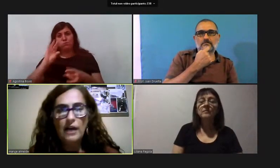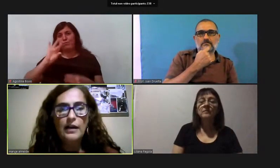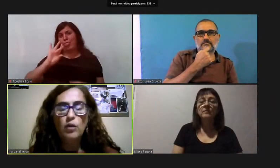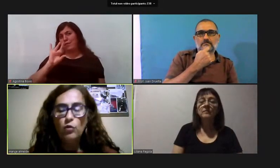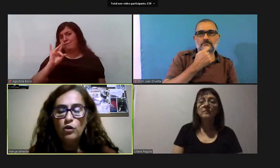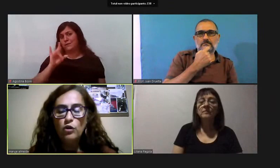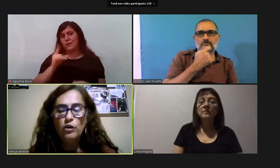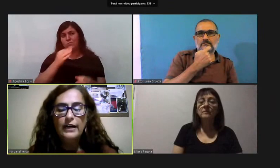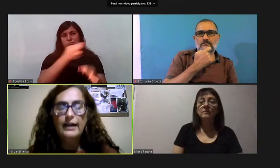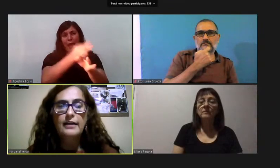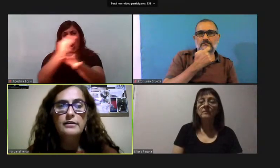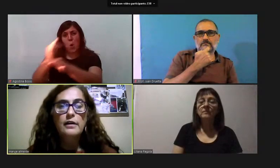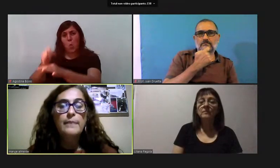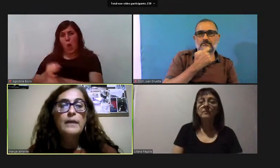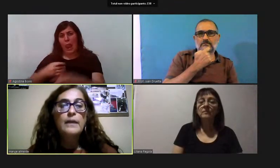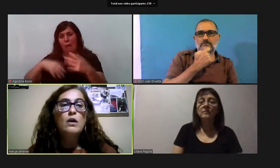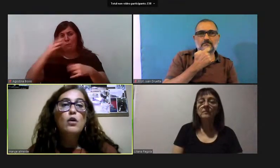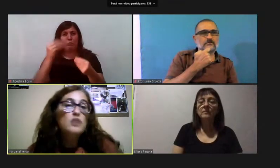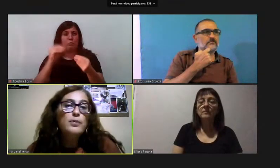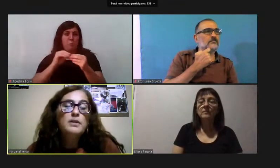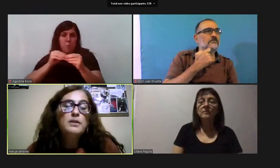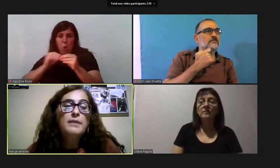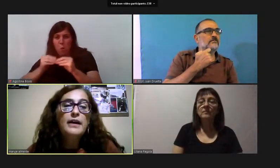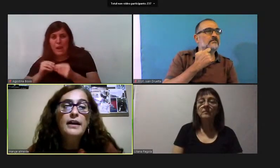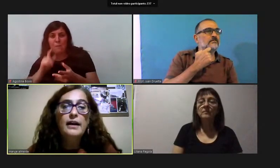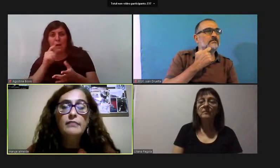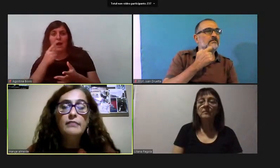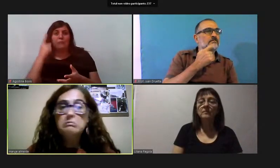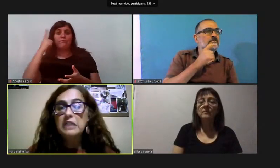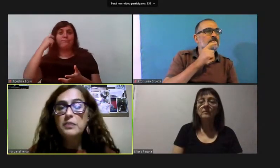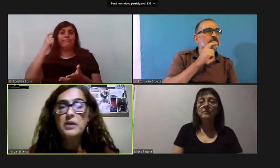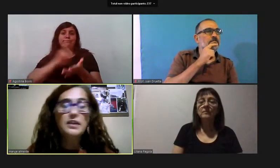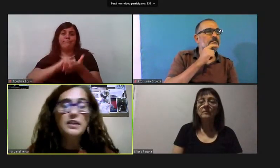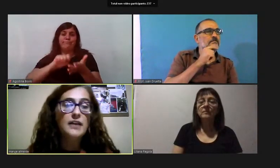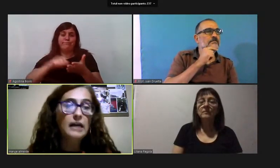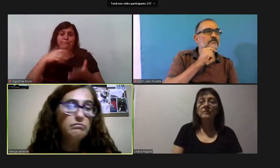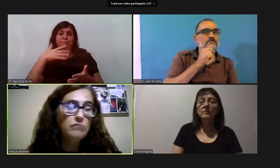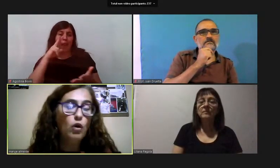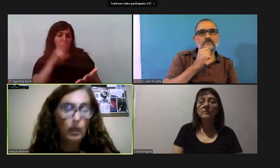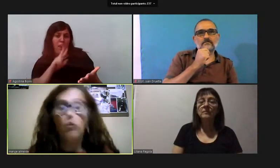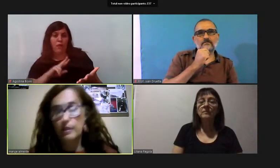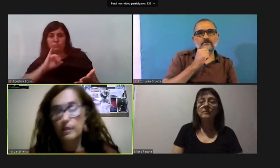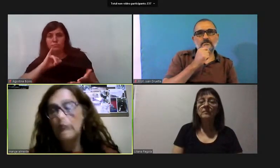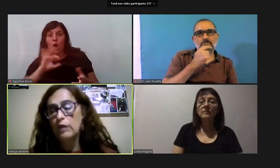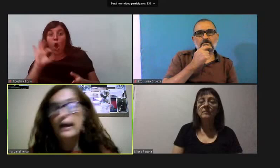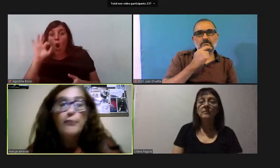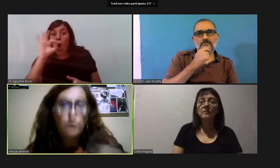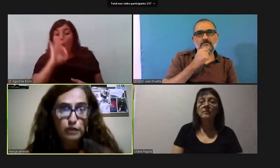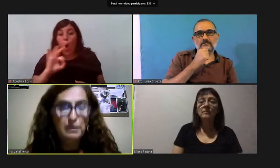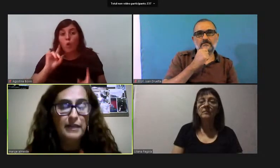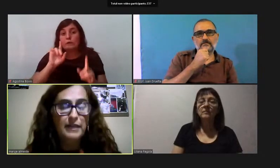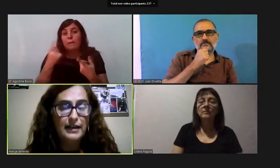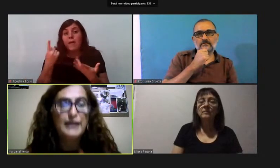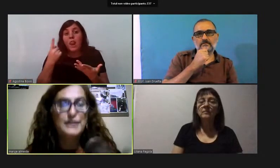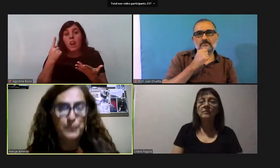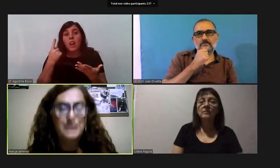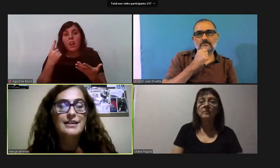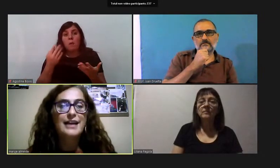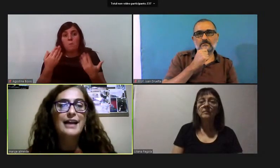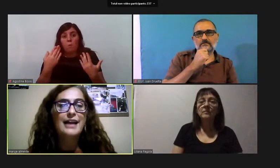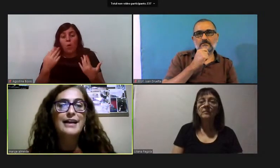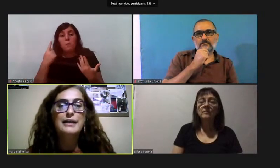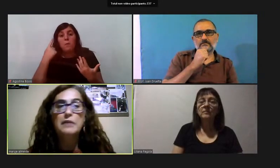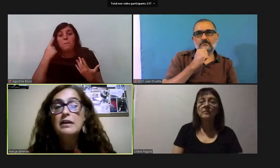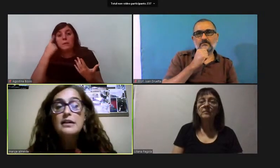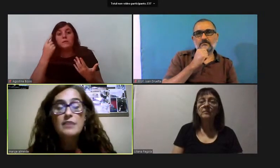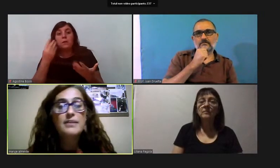la oralidad como uno de los canales, o si es posible imaginar que se puede enseñar, o digamos, es posible imaginar que se puede enseñar